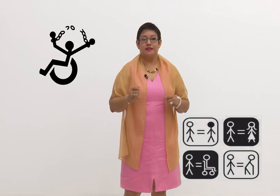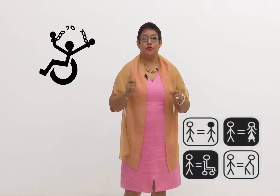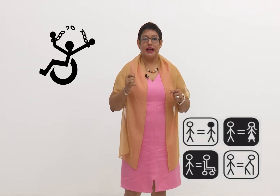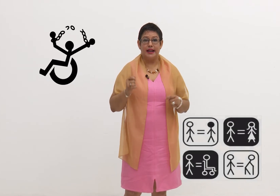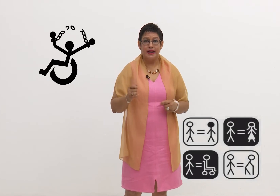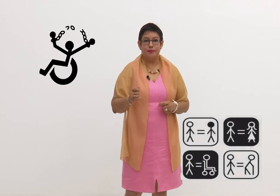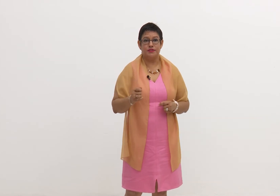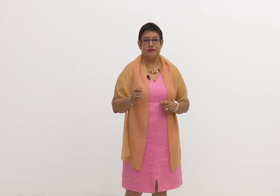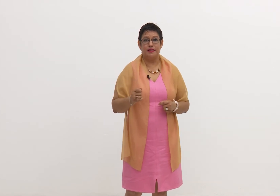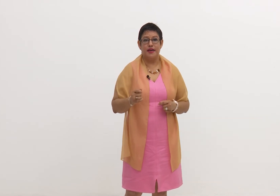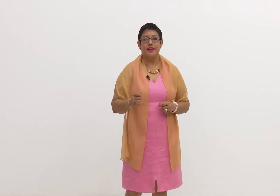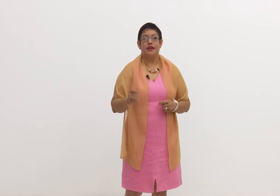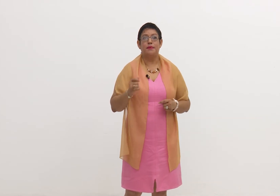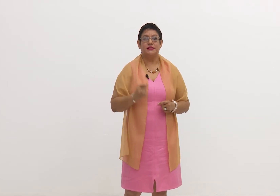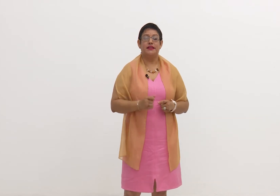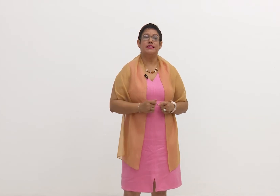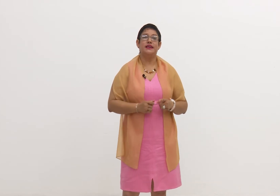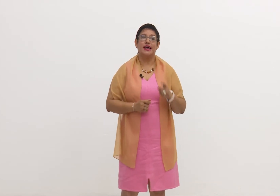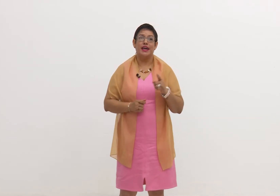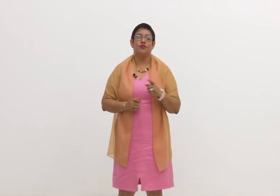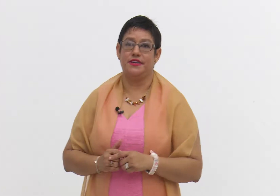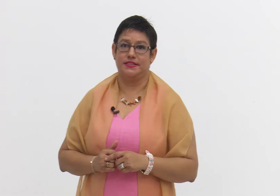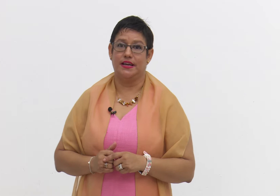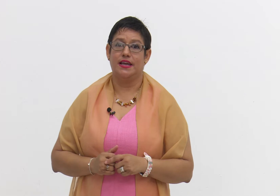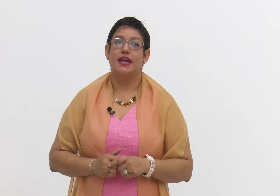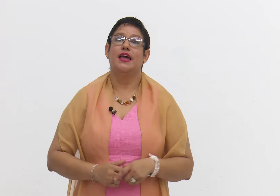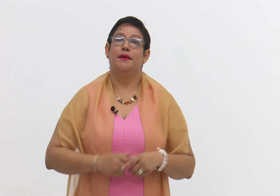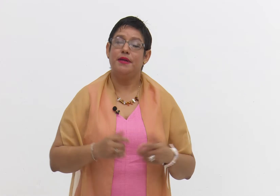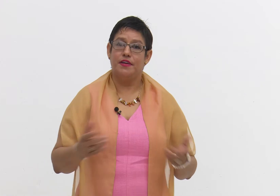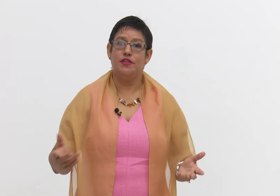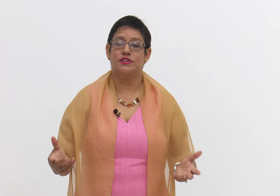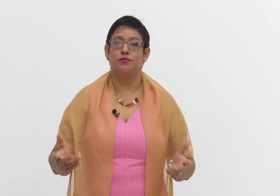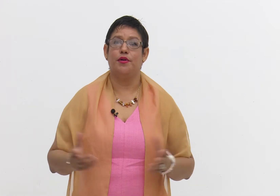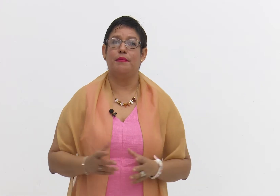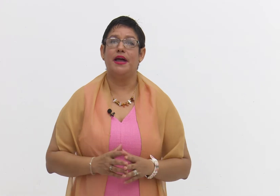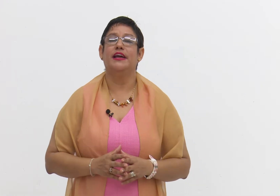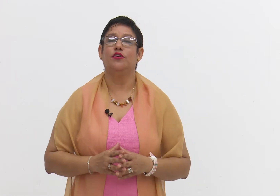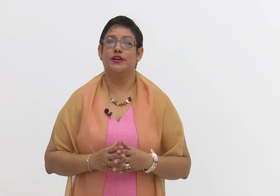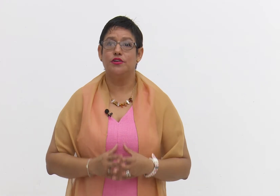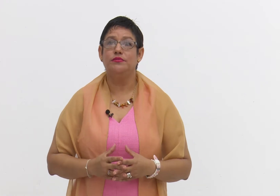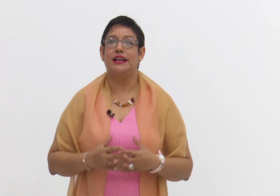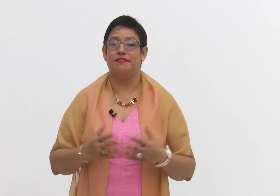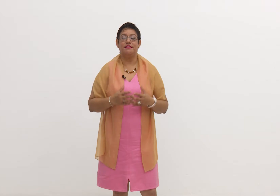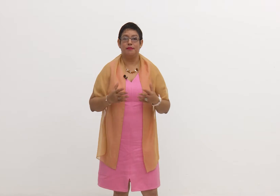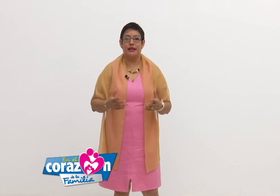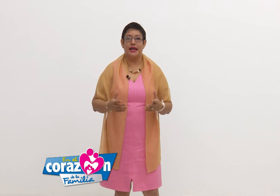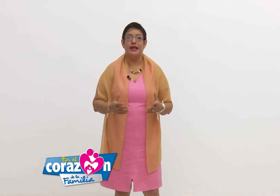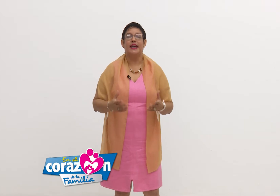a la gran responsabilidad y perseverancia que ellos manifiestan. Bienvenidos a su programa En el Corazón de la Familia. Esta